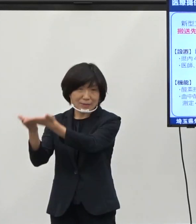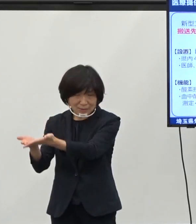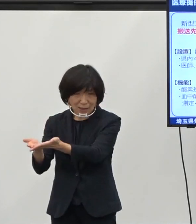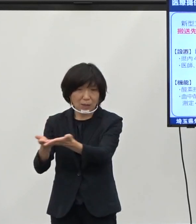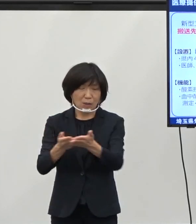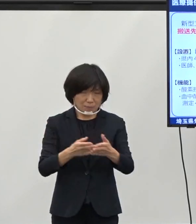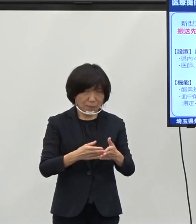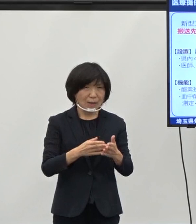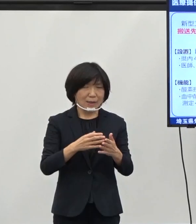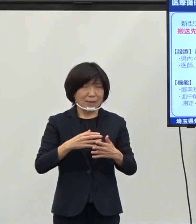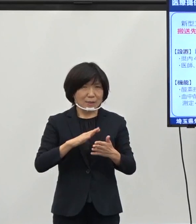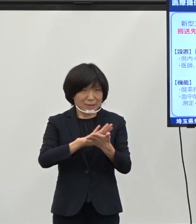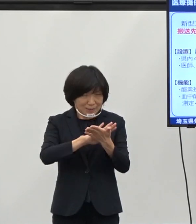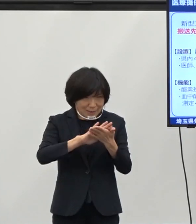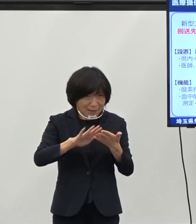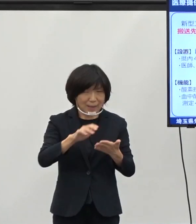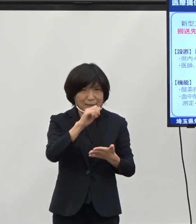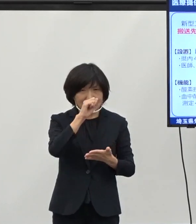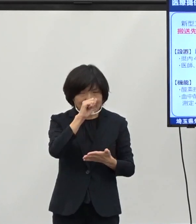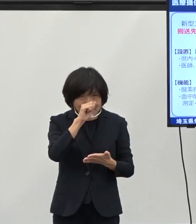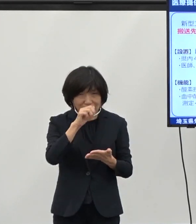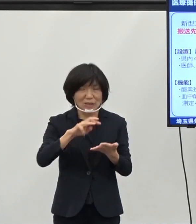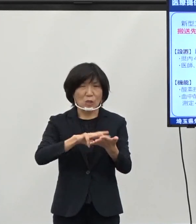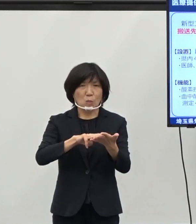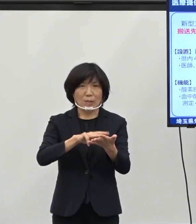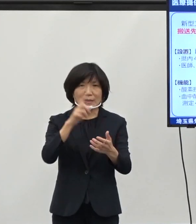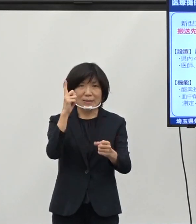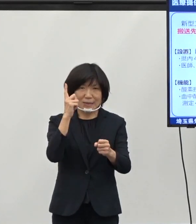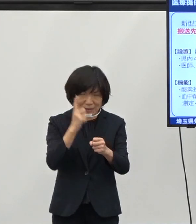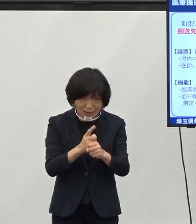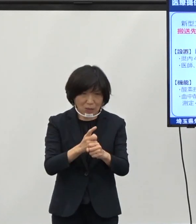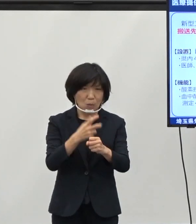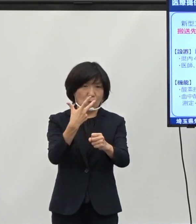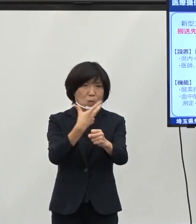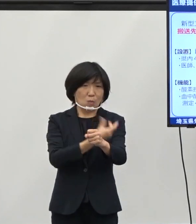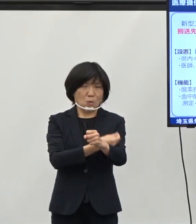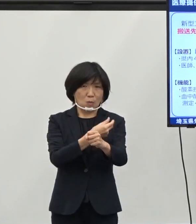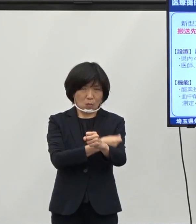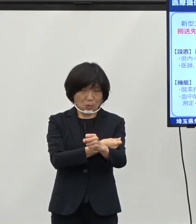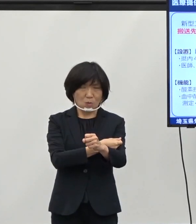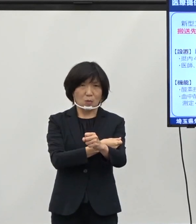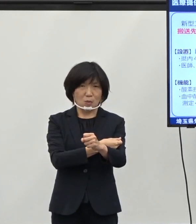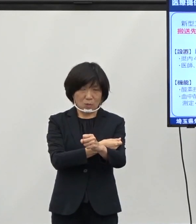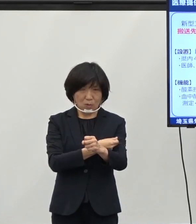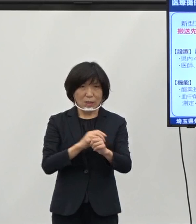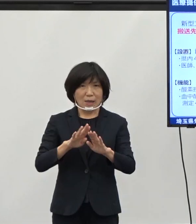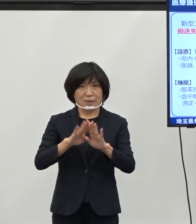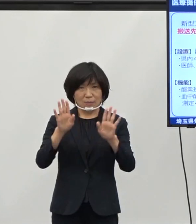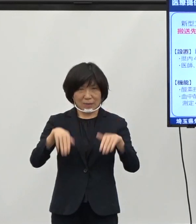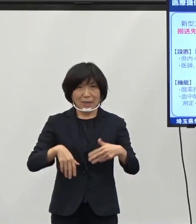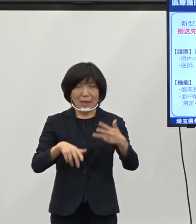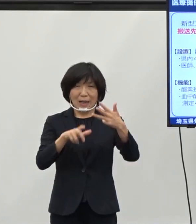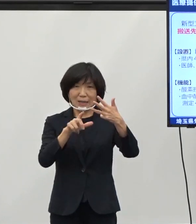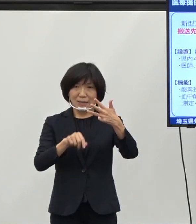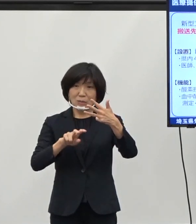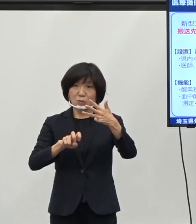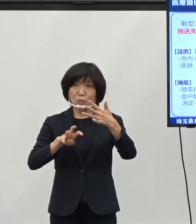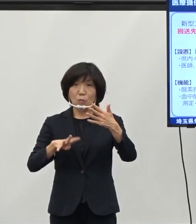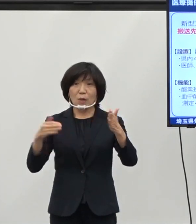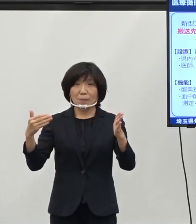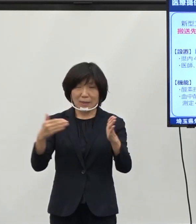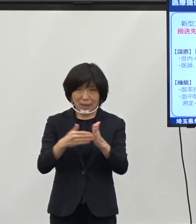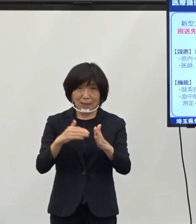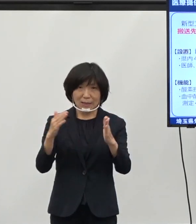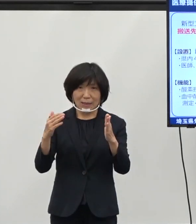されていなかったものについて使用をし、8月の17日16時15分から8月の24日まで